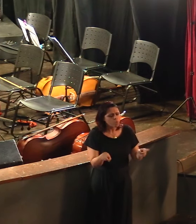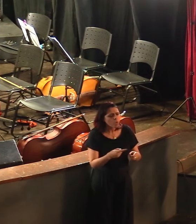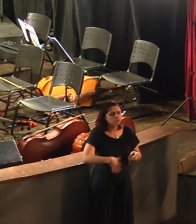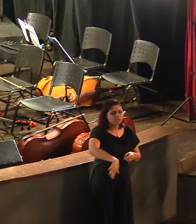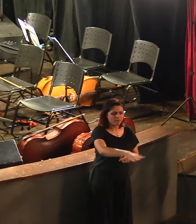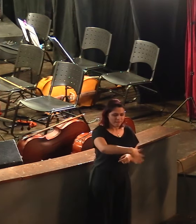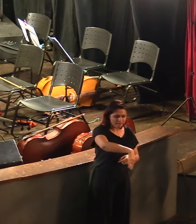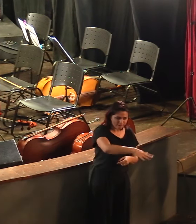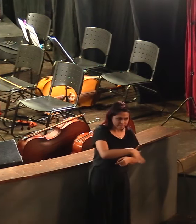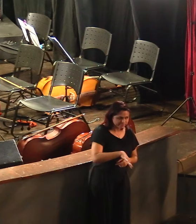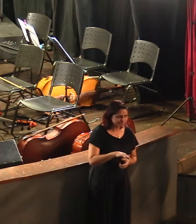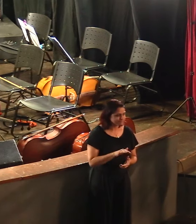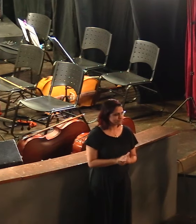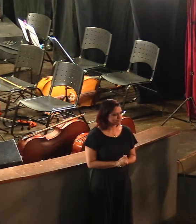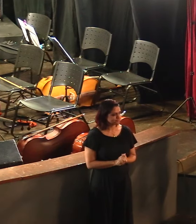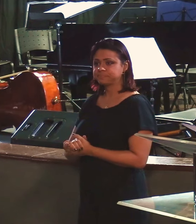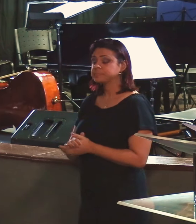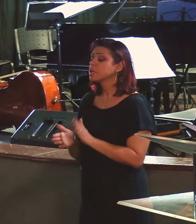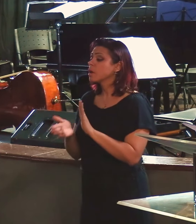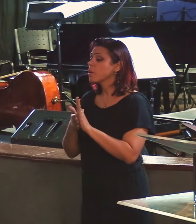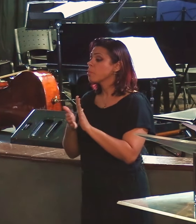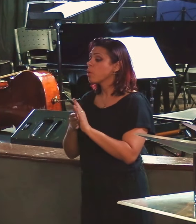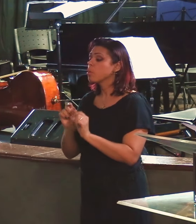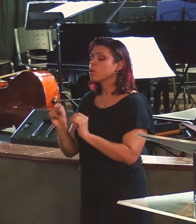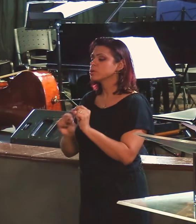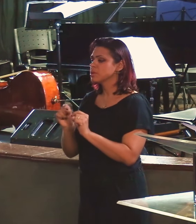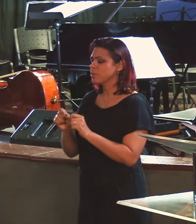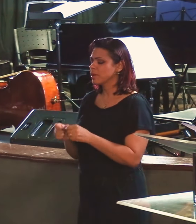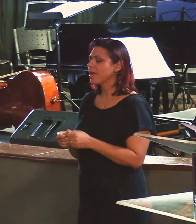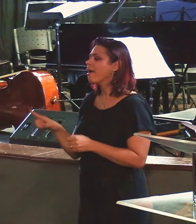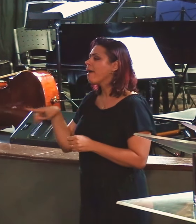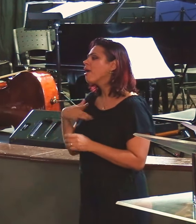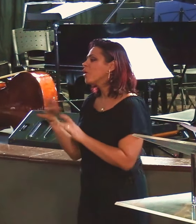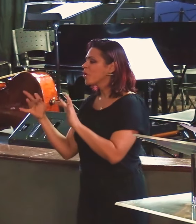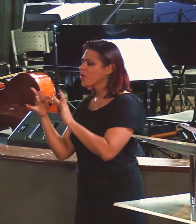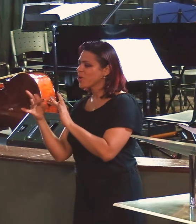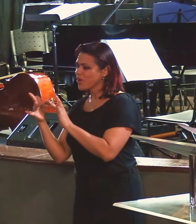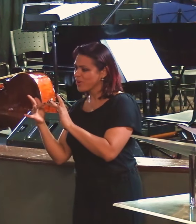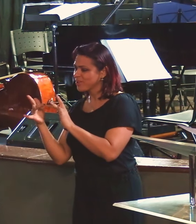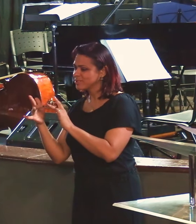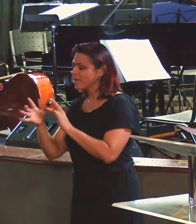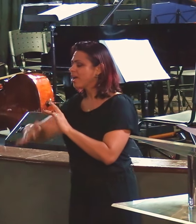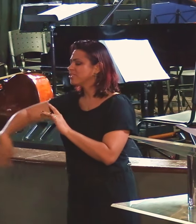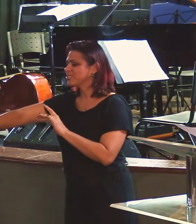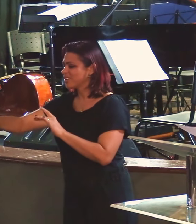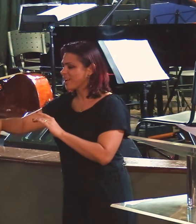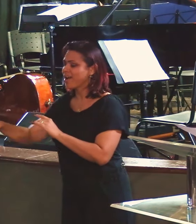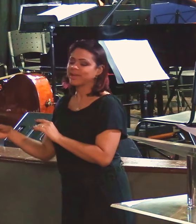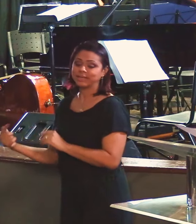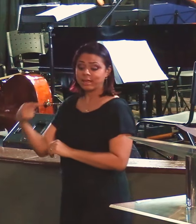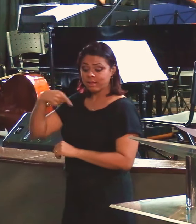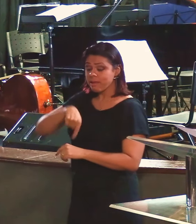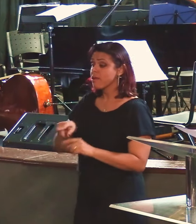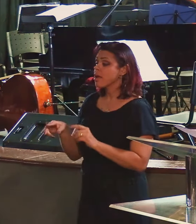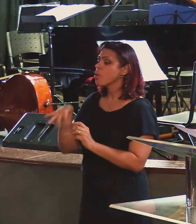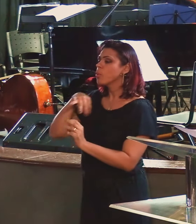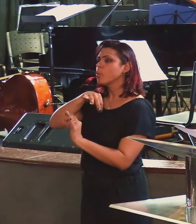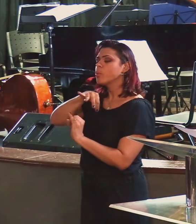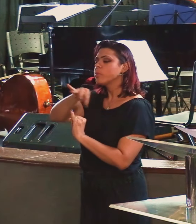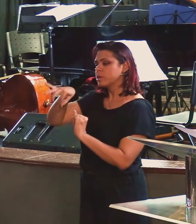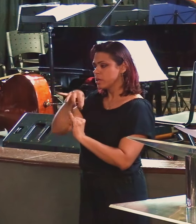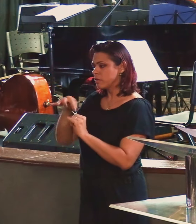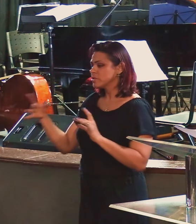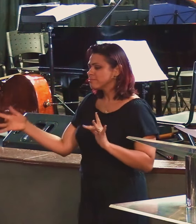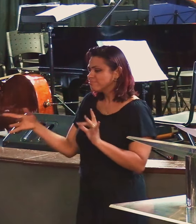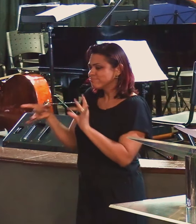da Grande Vitória. A proposta visa ampliar o contato do Instituto Federal do Espírito Santo com a comunidade por